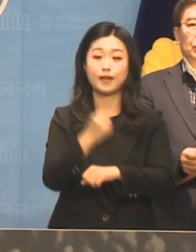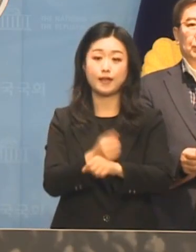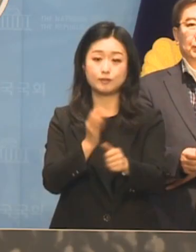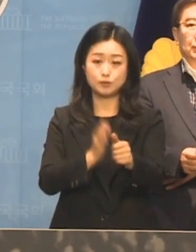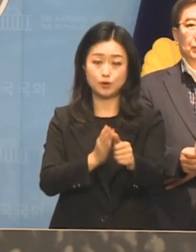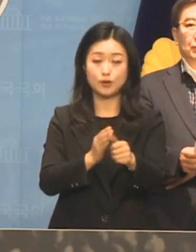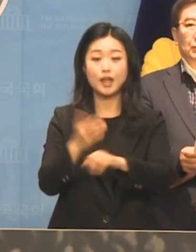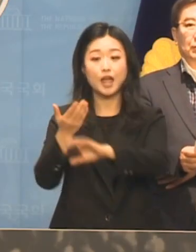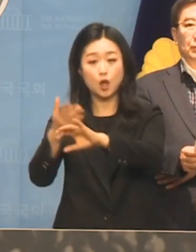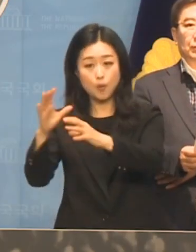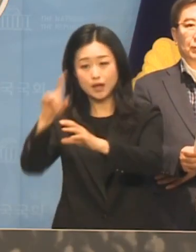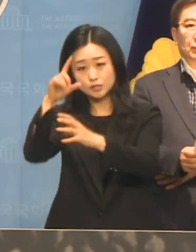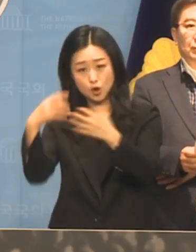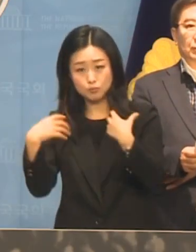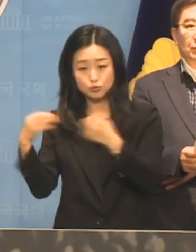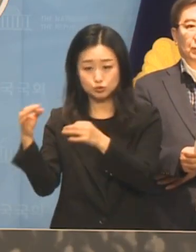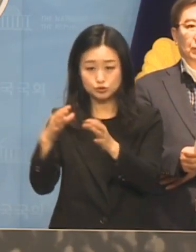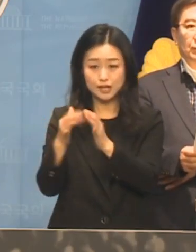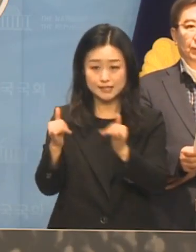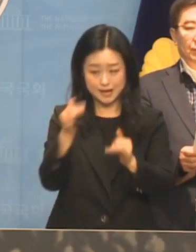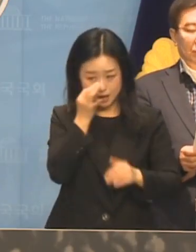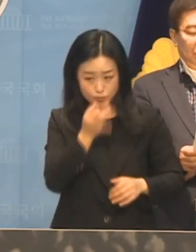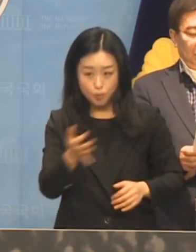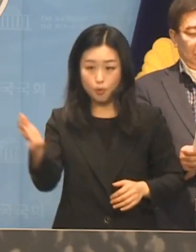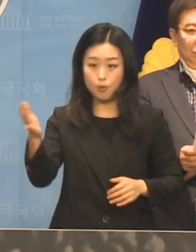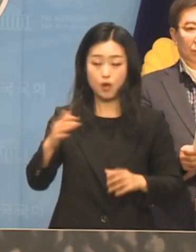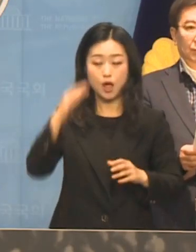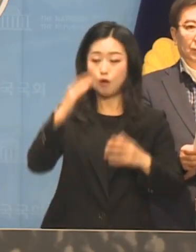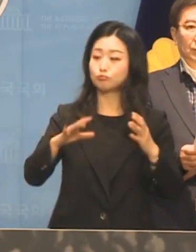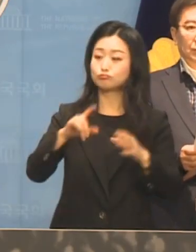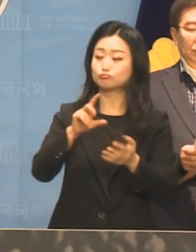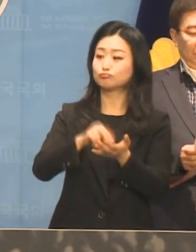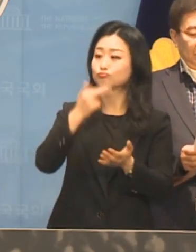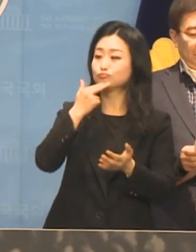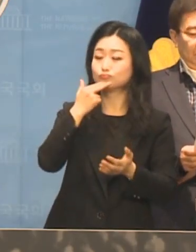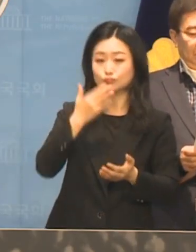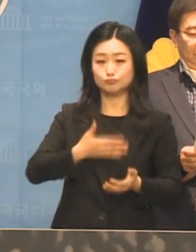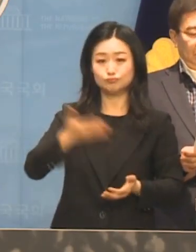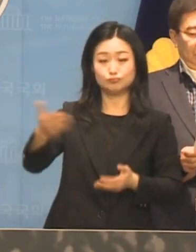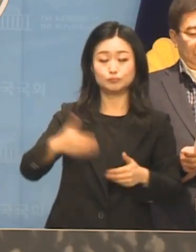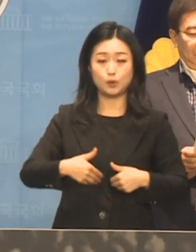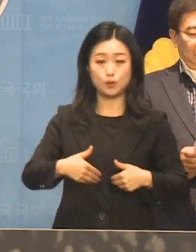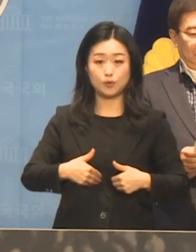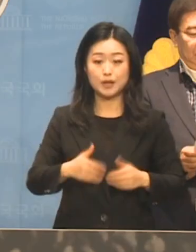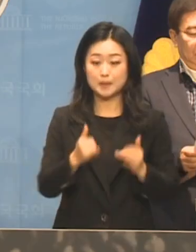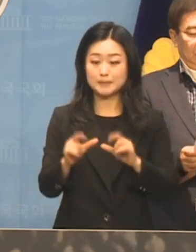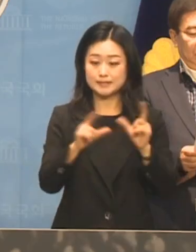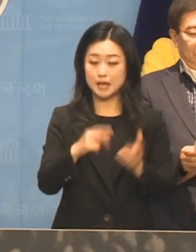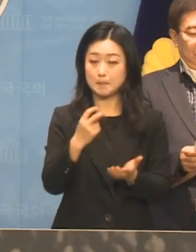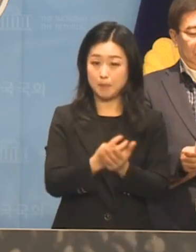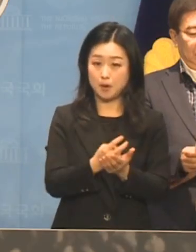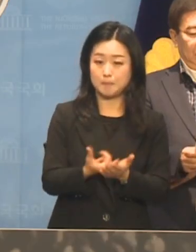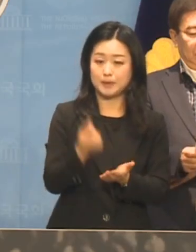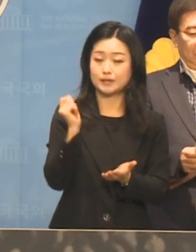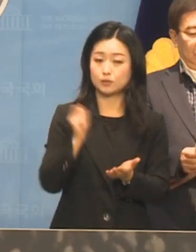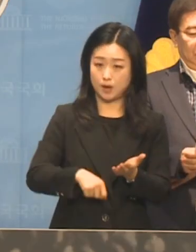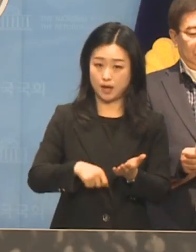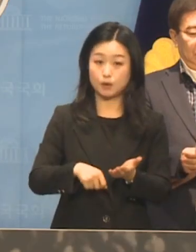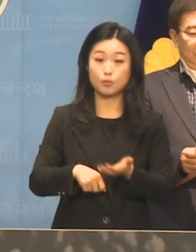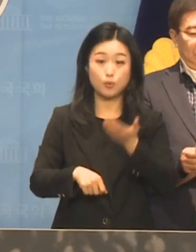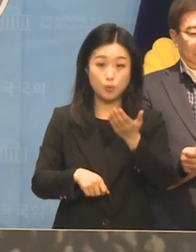정부, 기업, 투자자에게 지속적으로 보내줘야 합니다. 주요 민생 법안들이 신속히